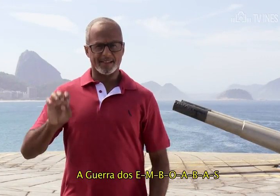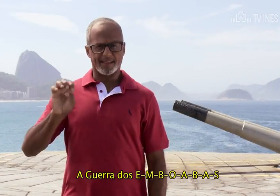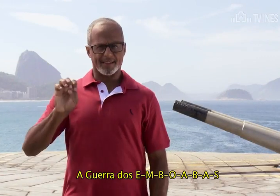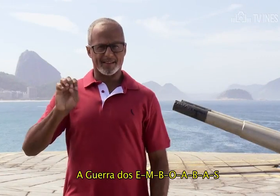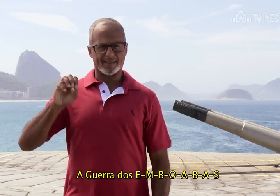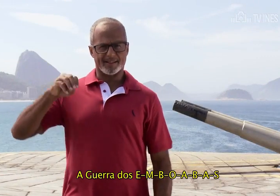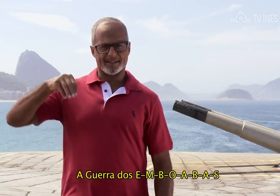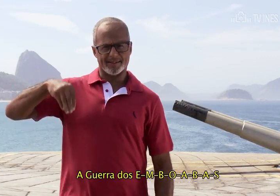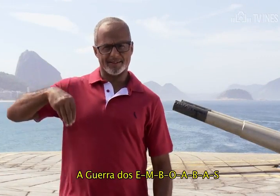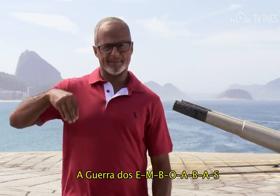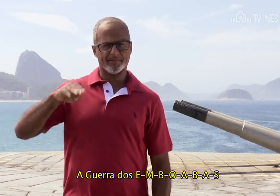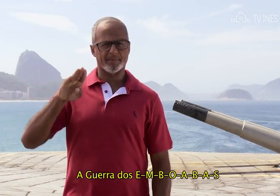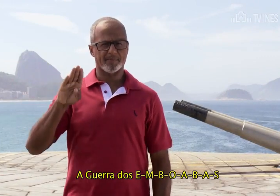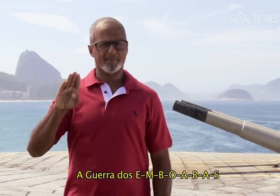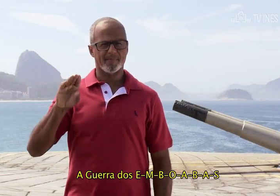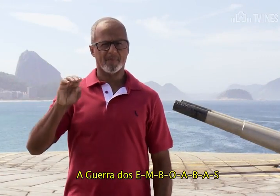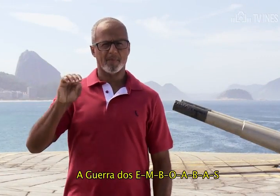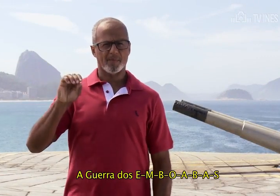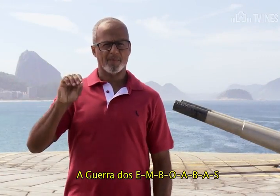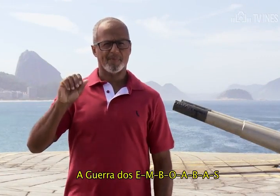A Guerra dos Emboabas